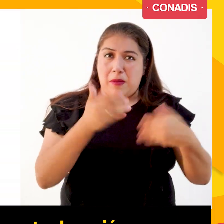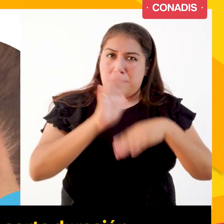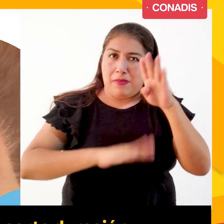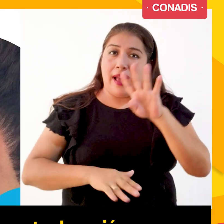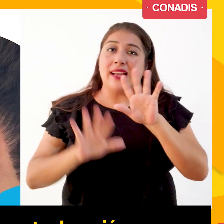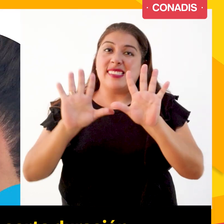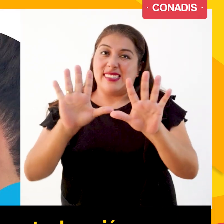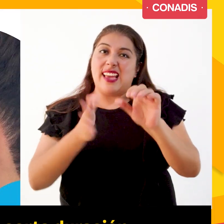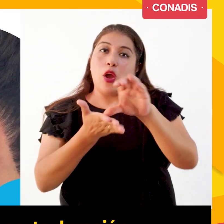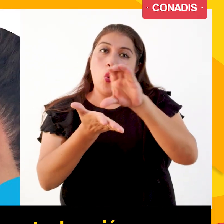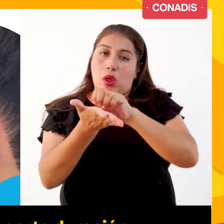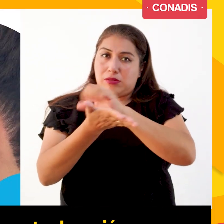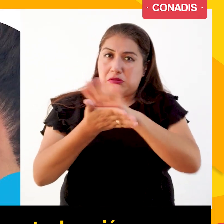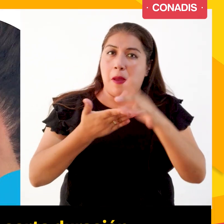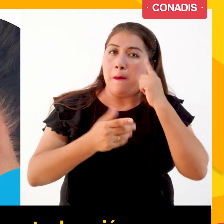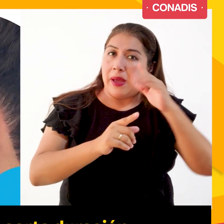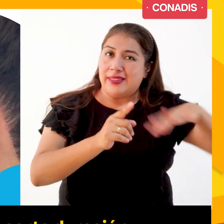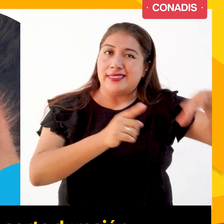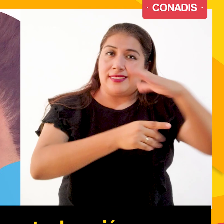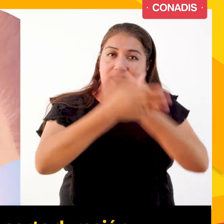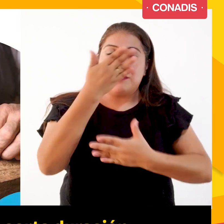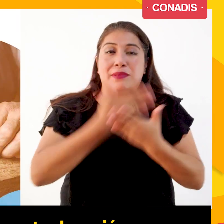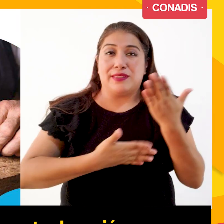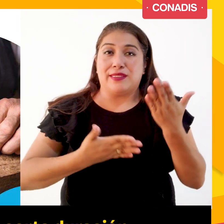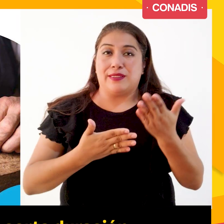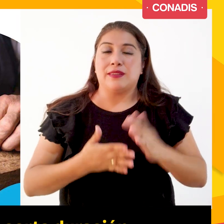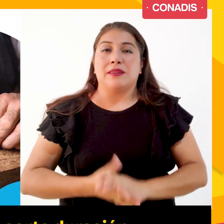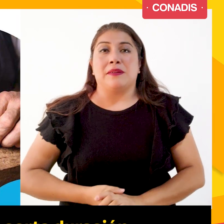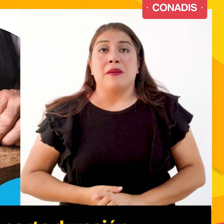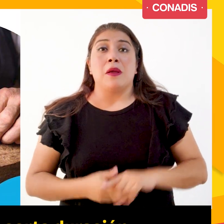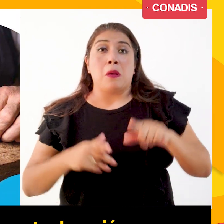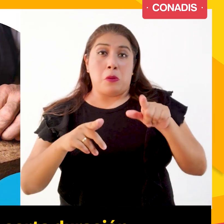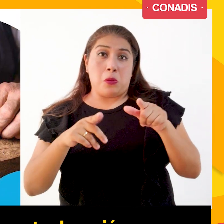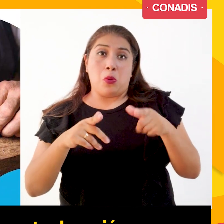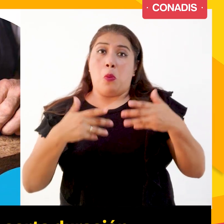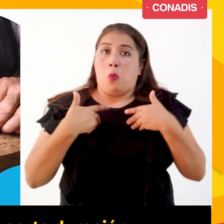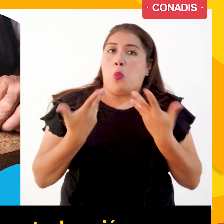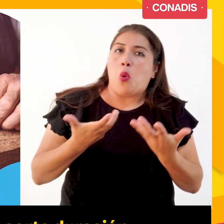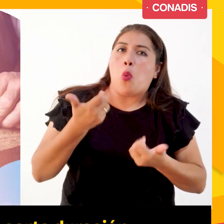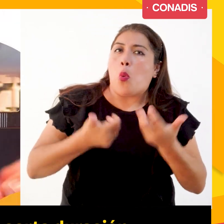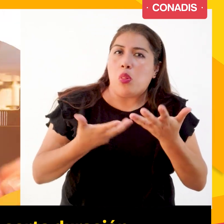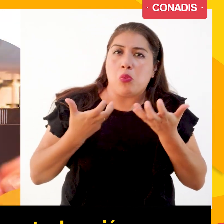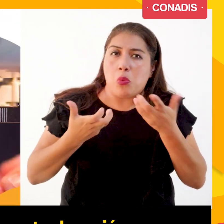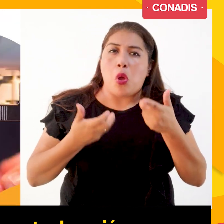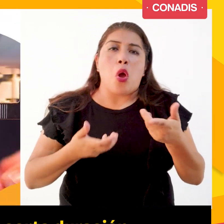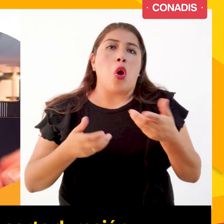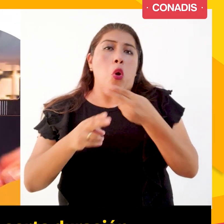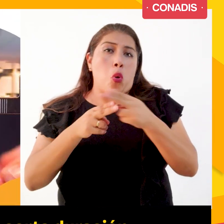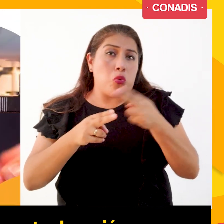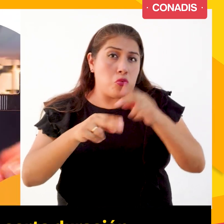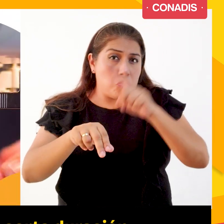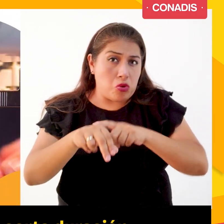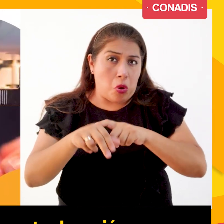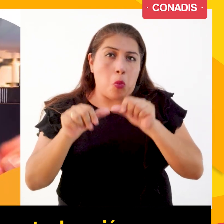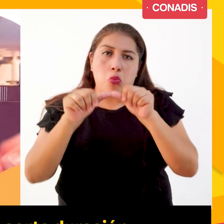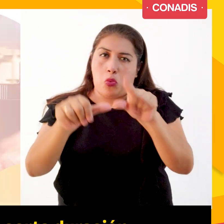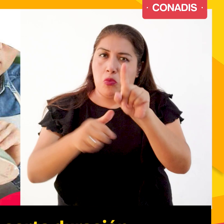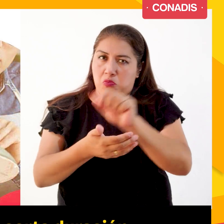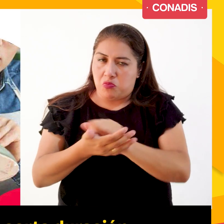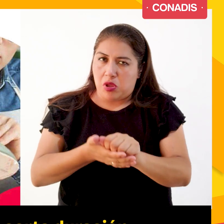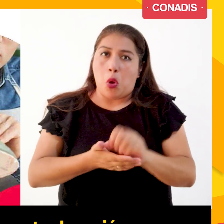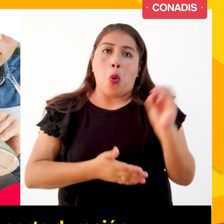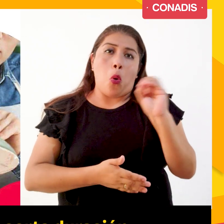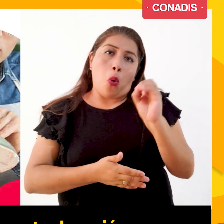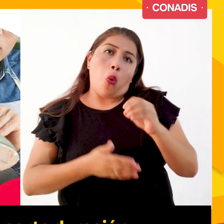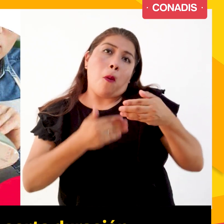de 10 nuevos cursos gratuitos para personas con discapacidad. Podrás elegir desde capacitaciones cortas de 1 mes de duración